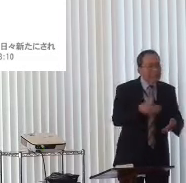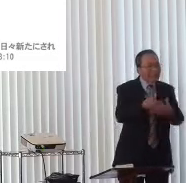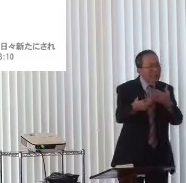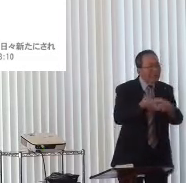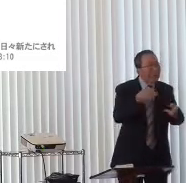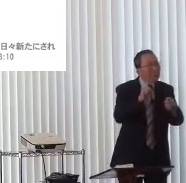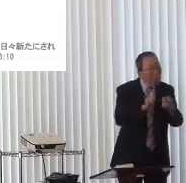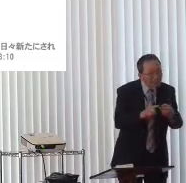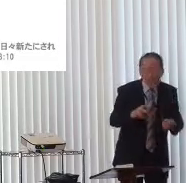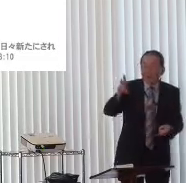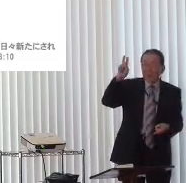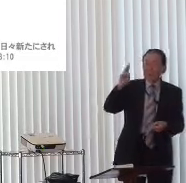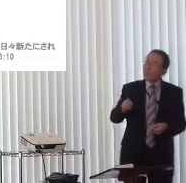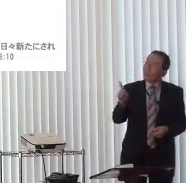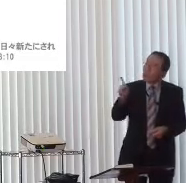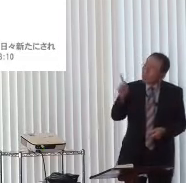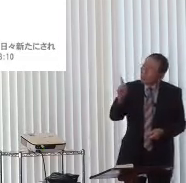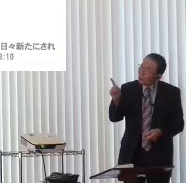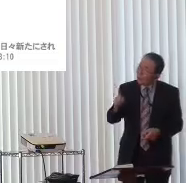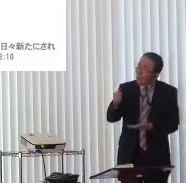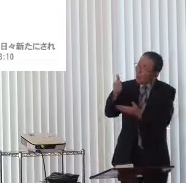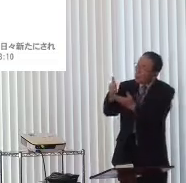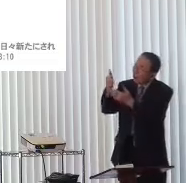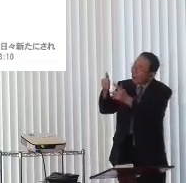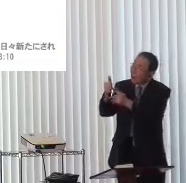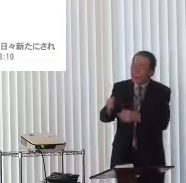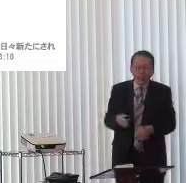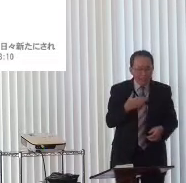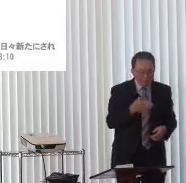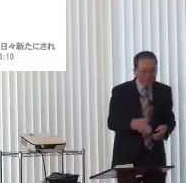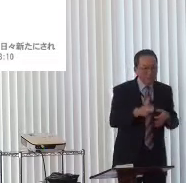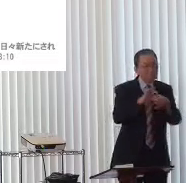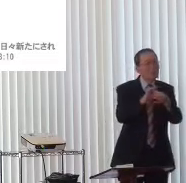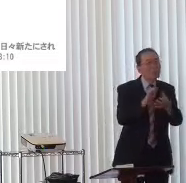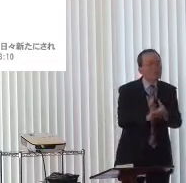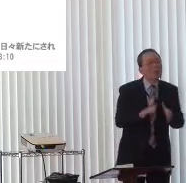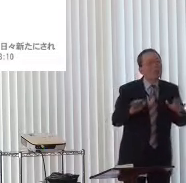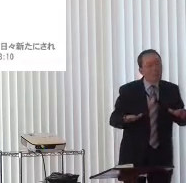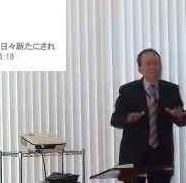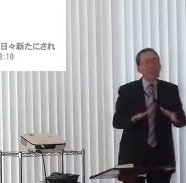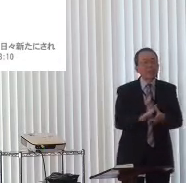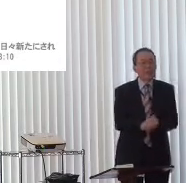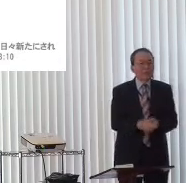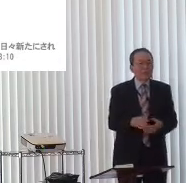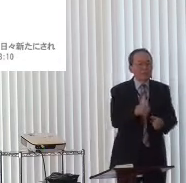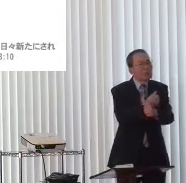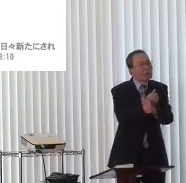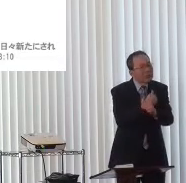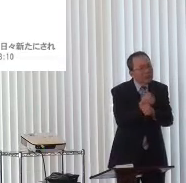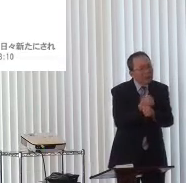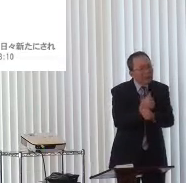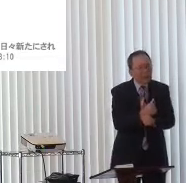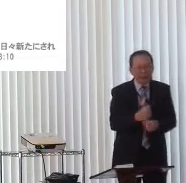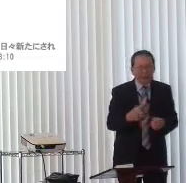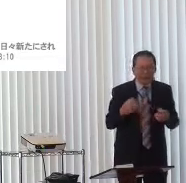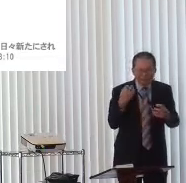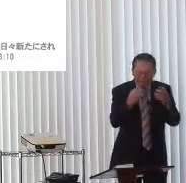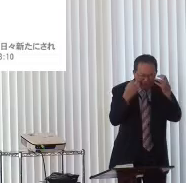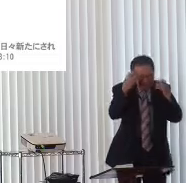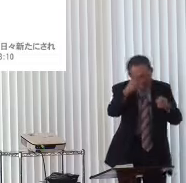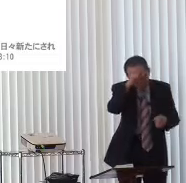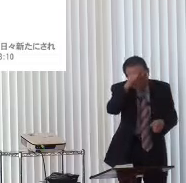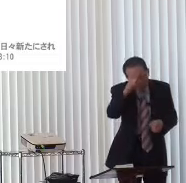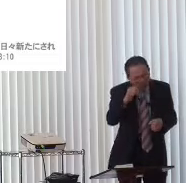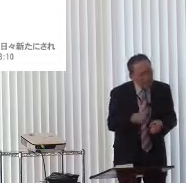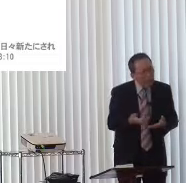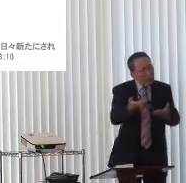に神様はどういう方かということを知るために、今この試練が困難があるいは病が与